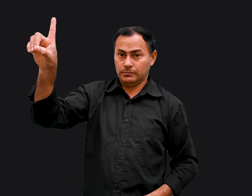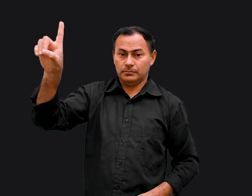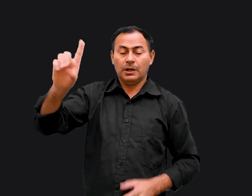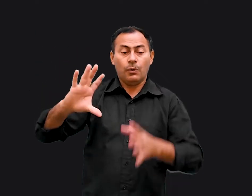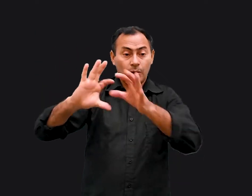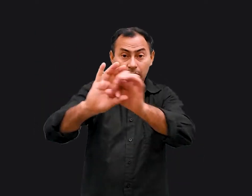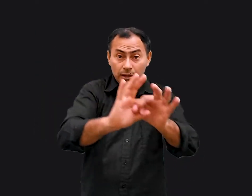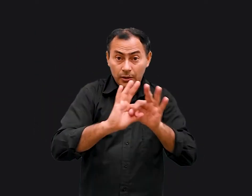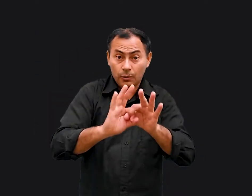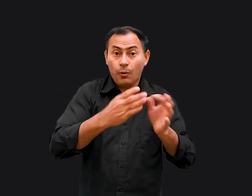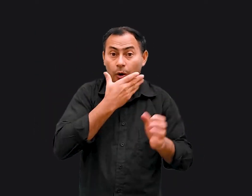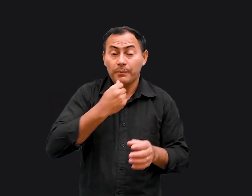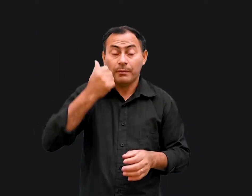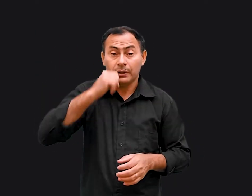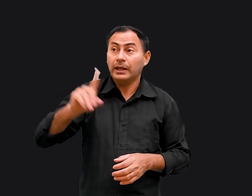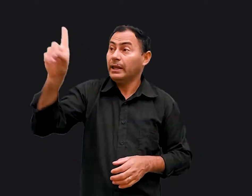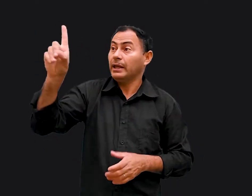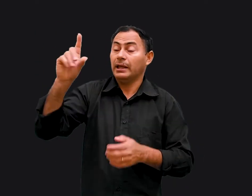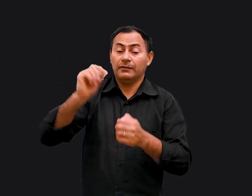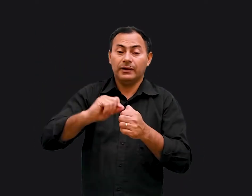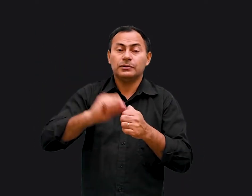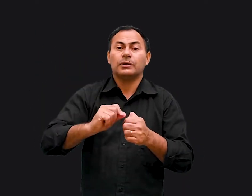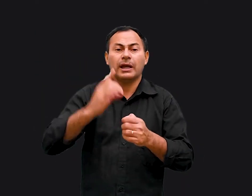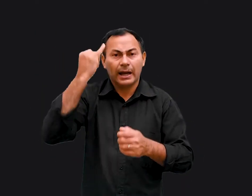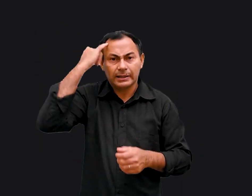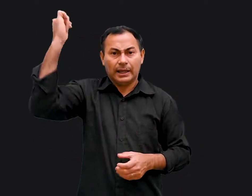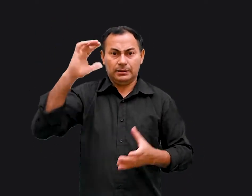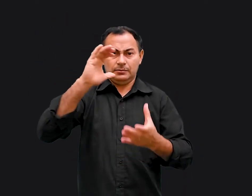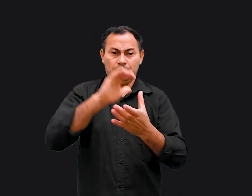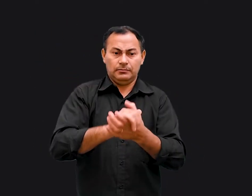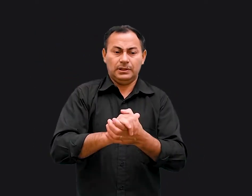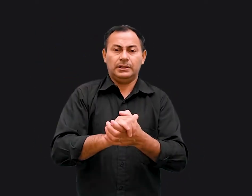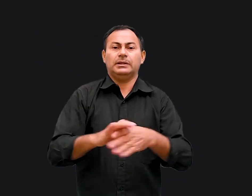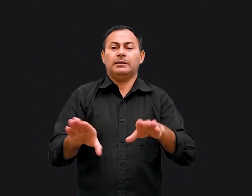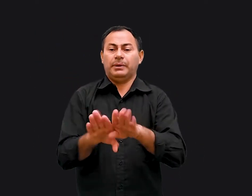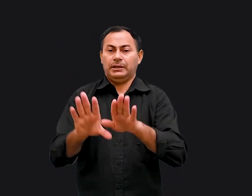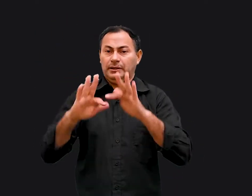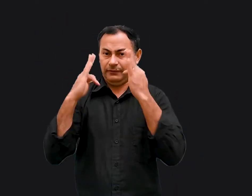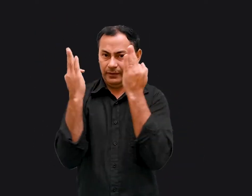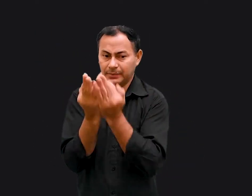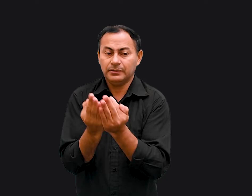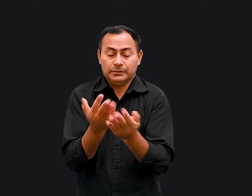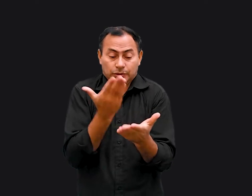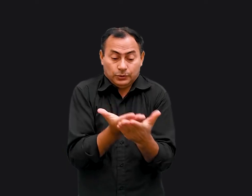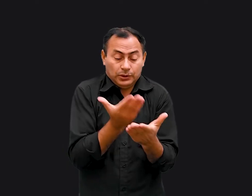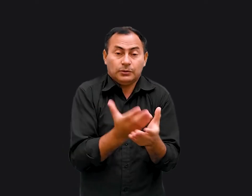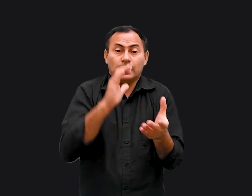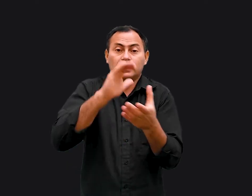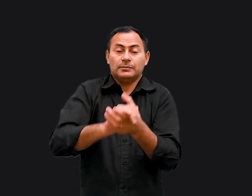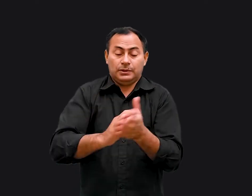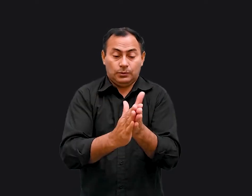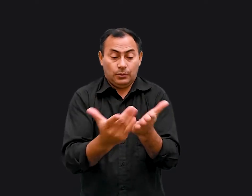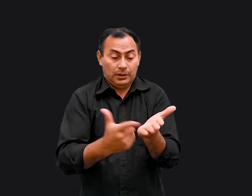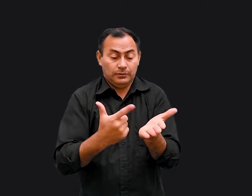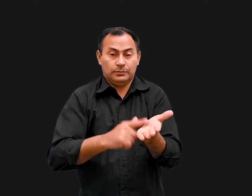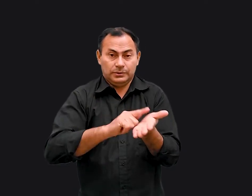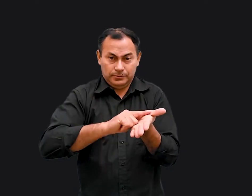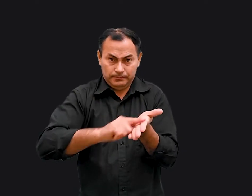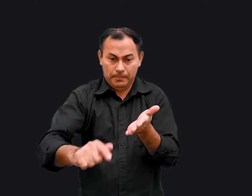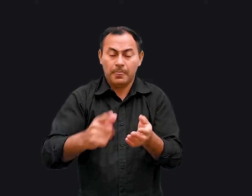uniu. Foi Deus quem originou a ideia do casamento e do lar. Estudando o casamento no livro de Gênesis, vemos que o